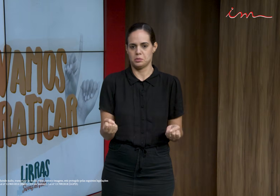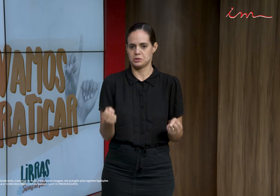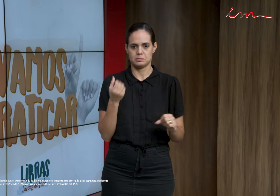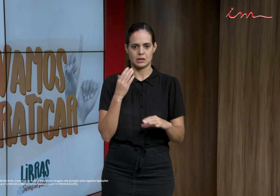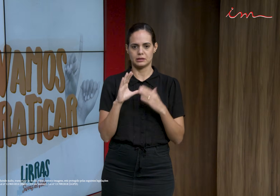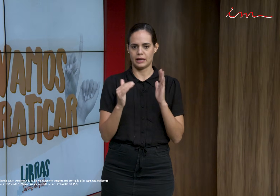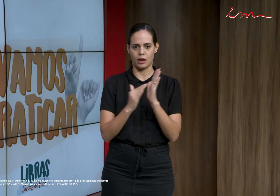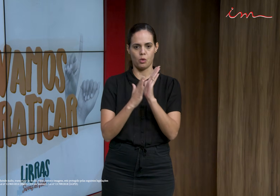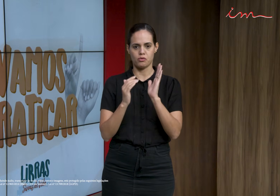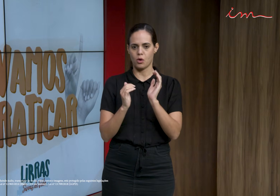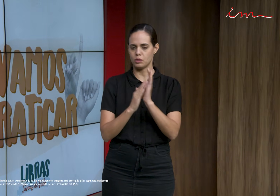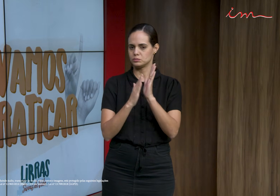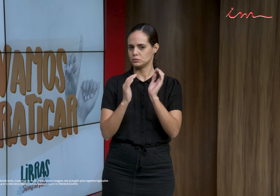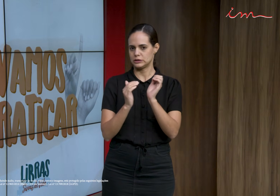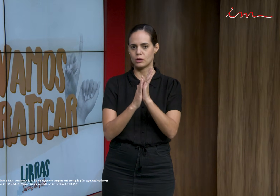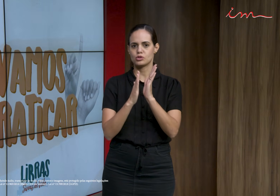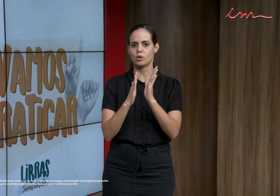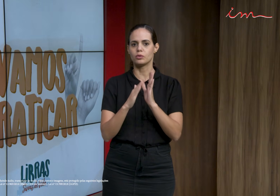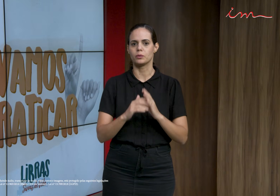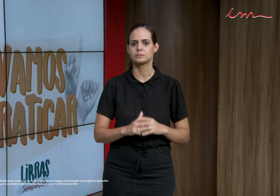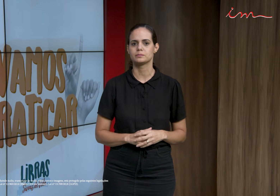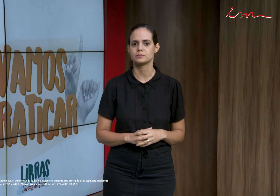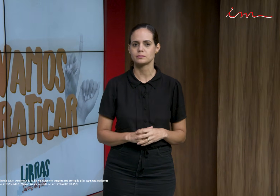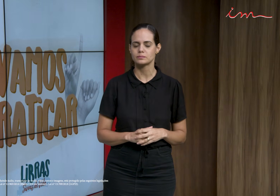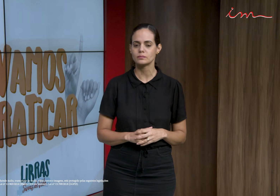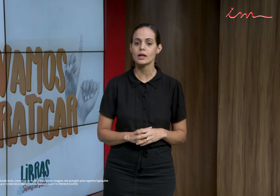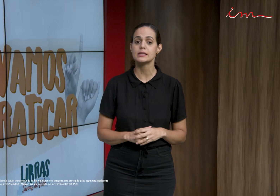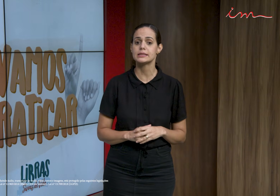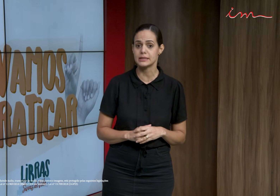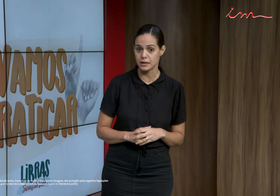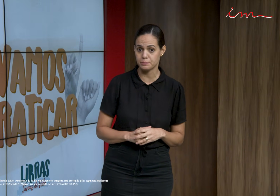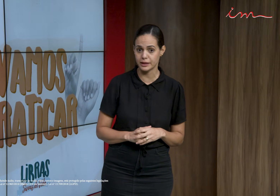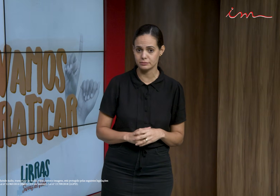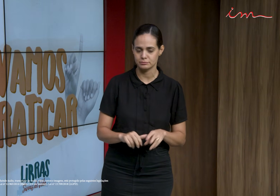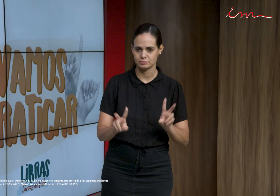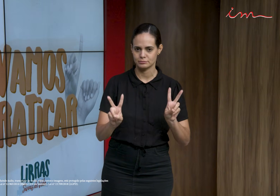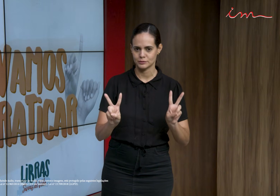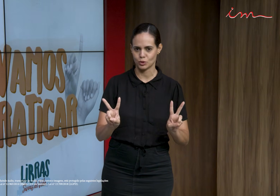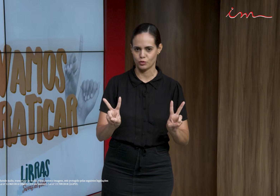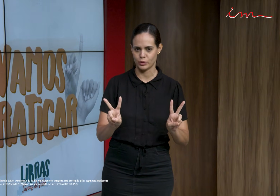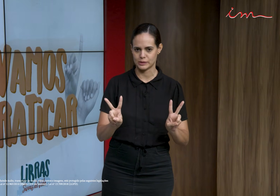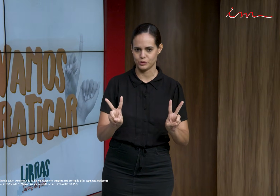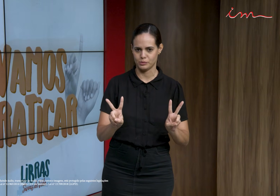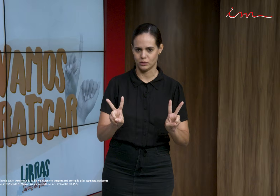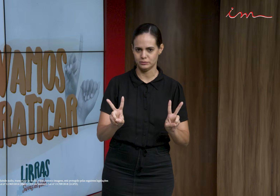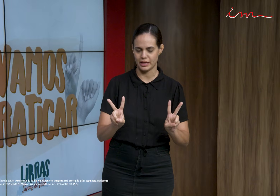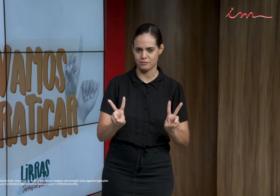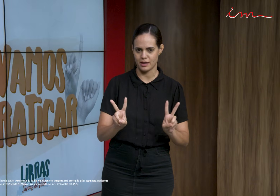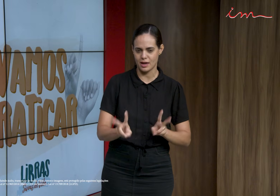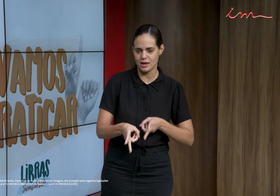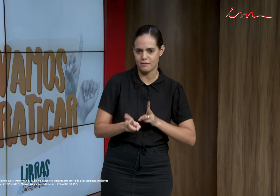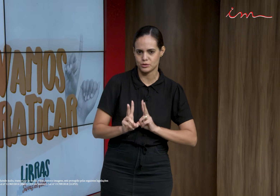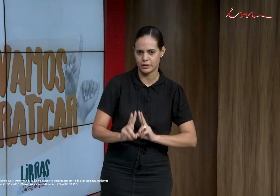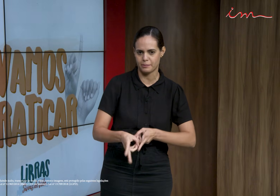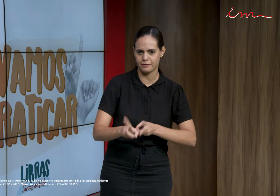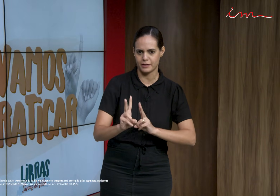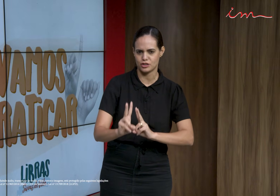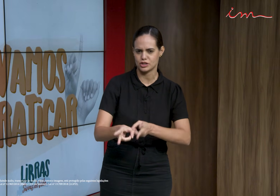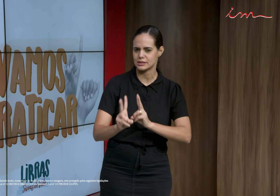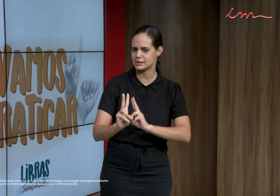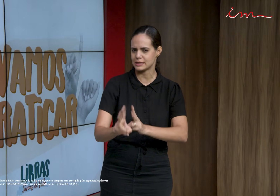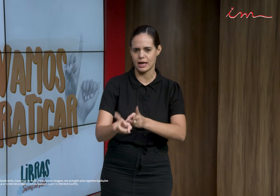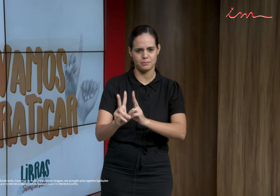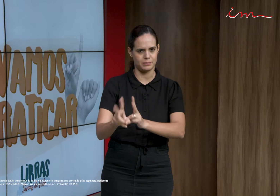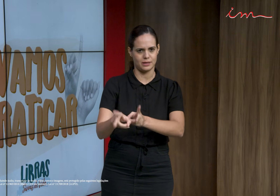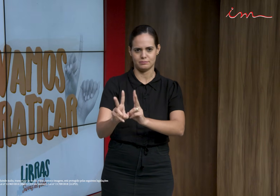somente vamos cantar louvor, sinal de louvor. Sempre, configuração de mão em V e vai jogar para